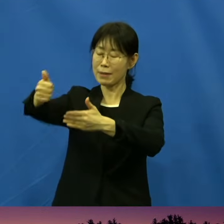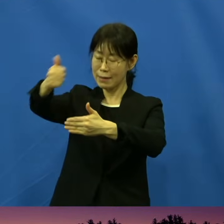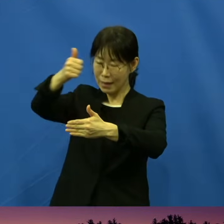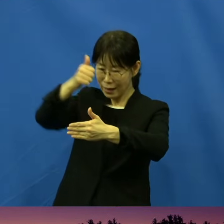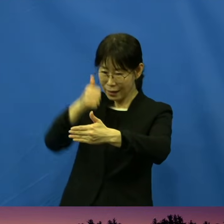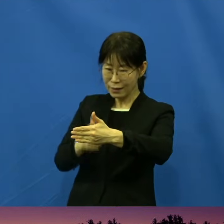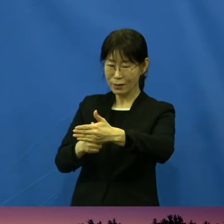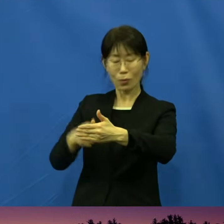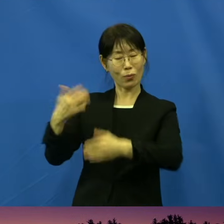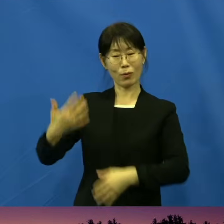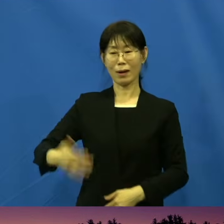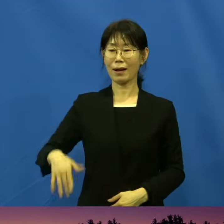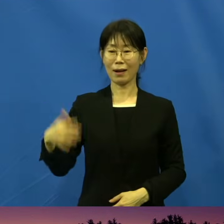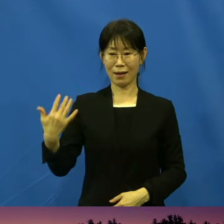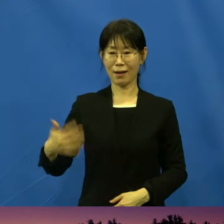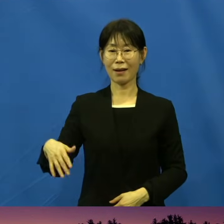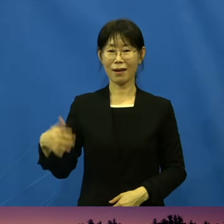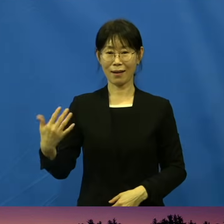거예요.